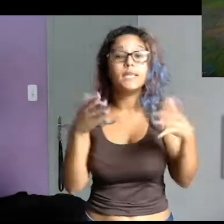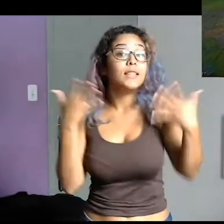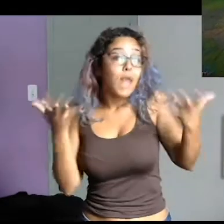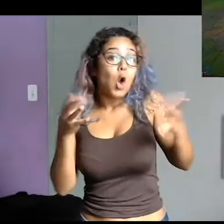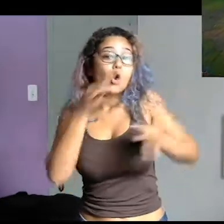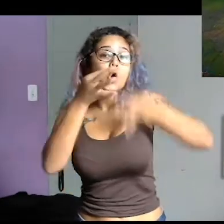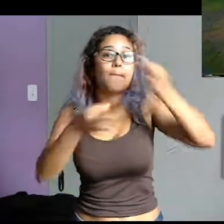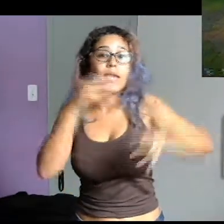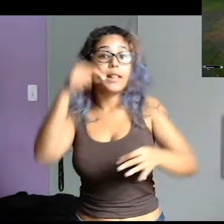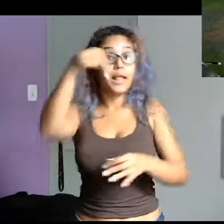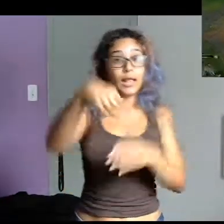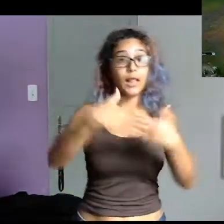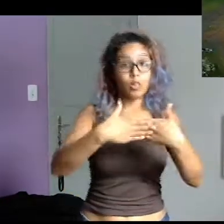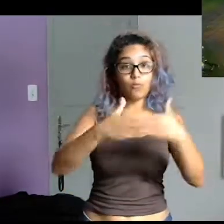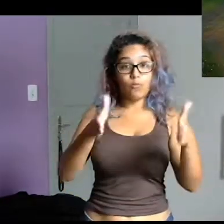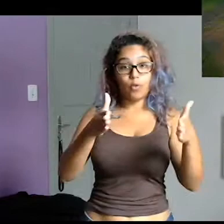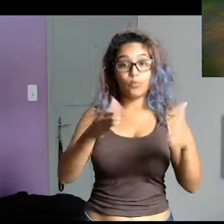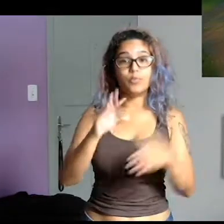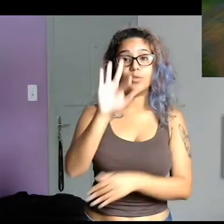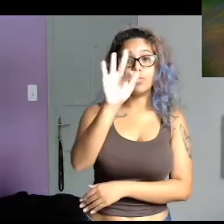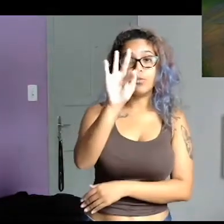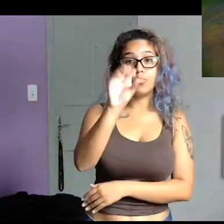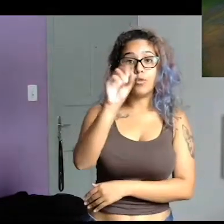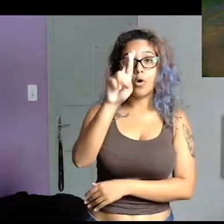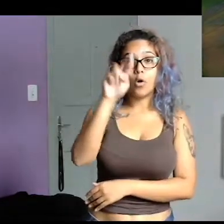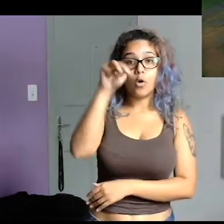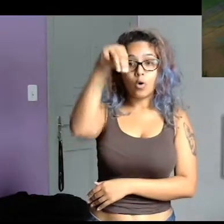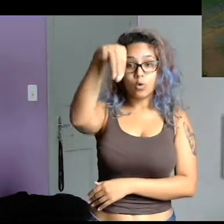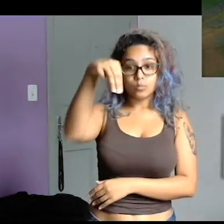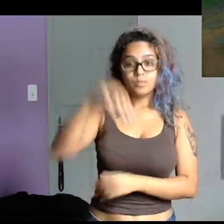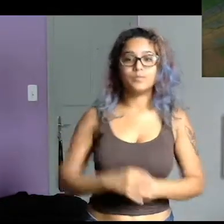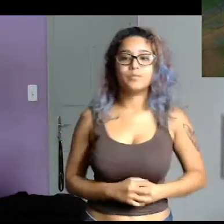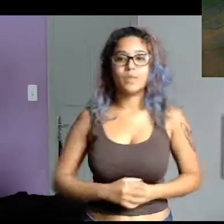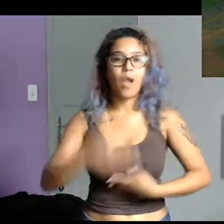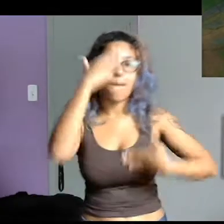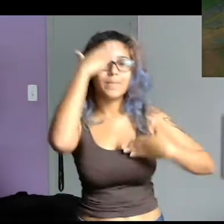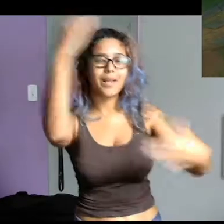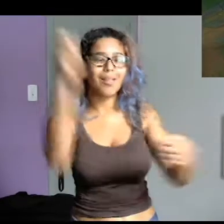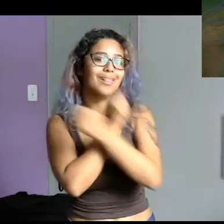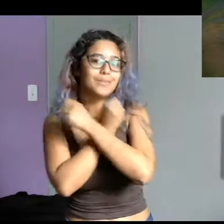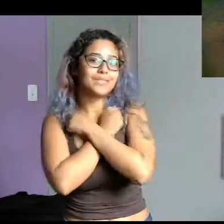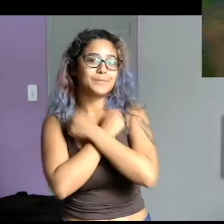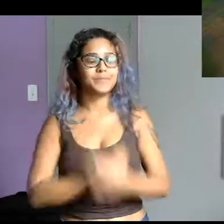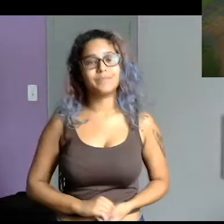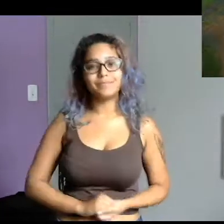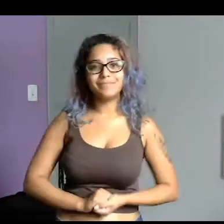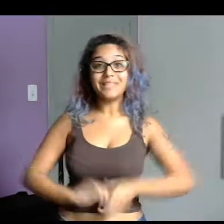no fórum. Ou no Twitter. Ou no Twitter. Então valeu você, Prada Just Seek, um abraço. Até mais.